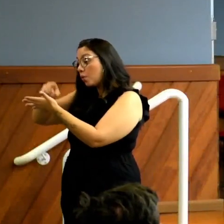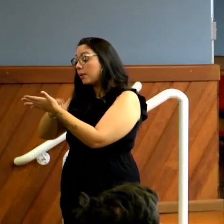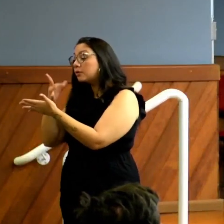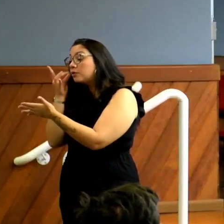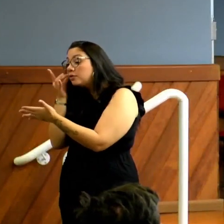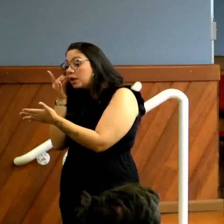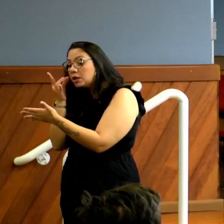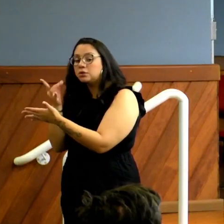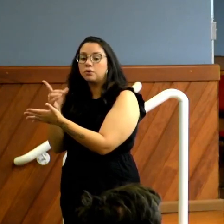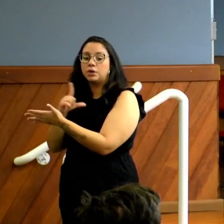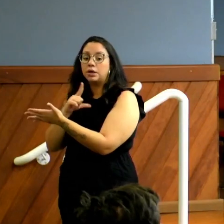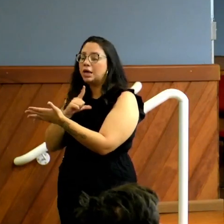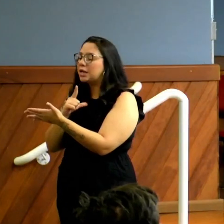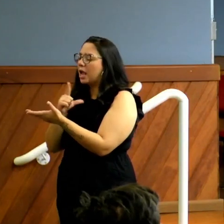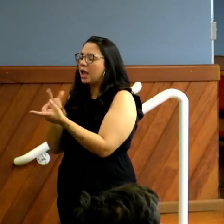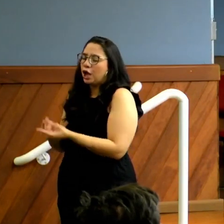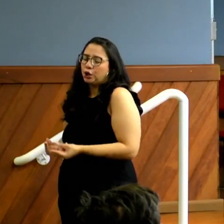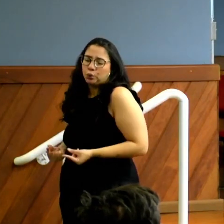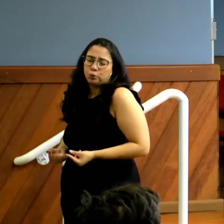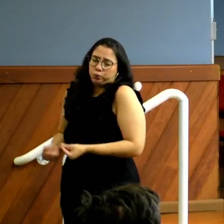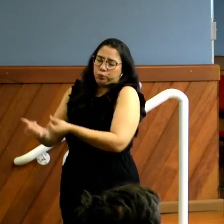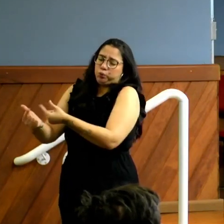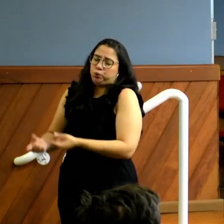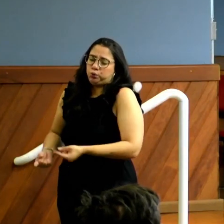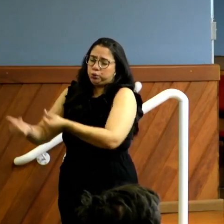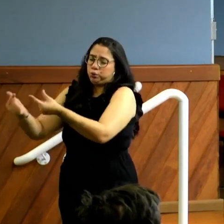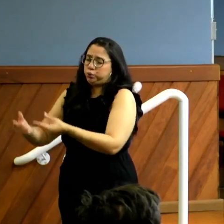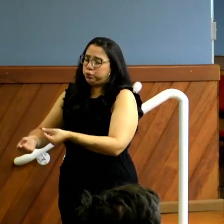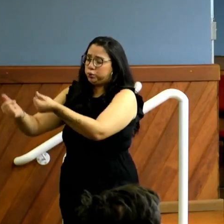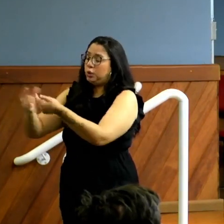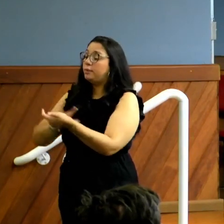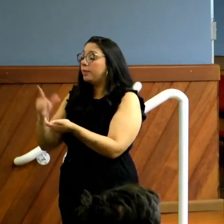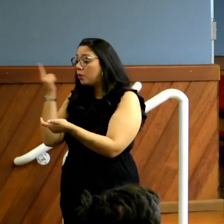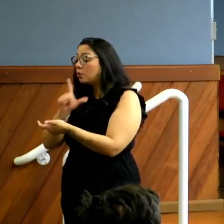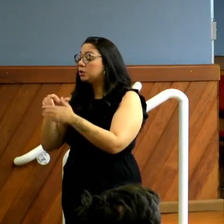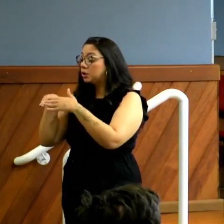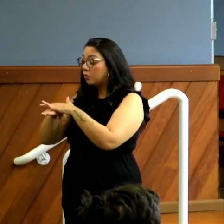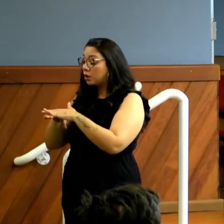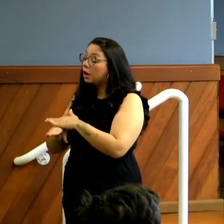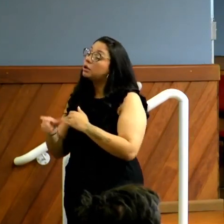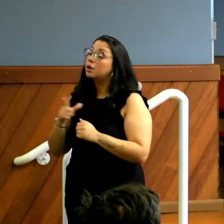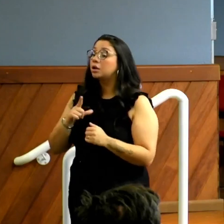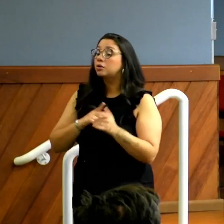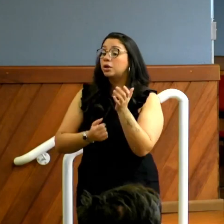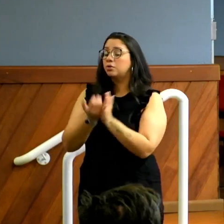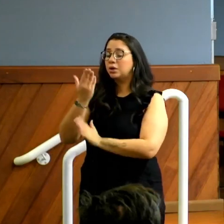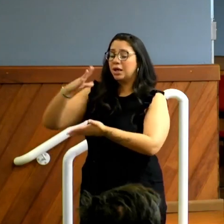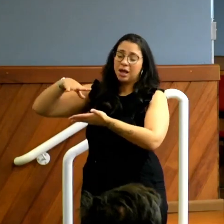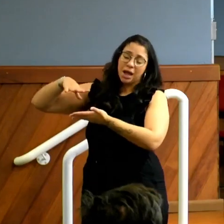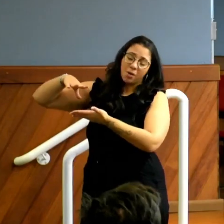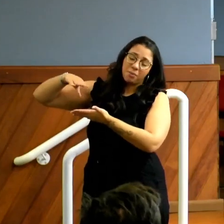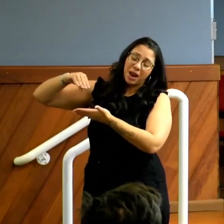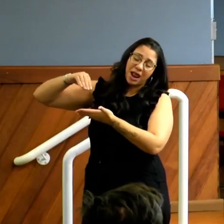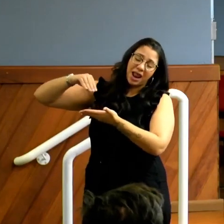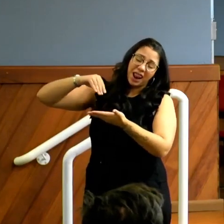que a gente gasta milhões de reais para criar programas de conservação, e eu crio um monte de digitalizações, né,